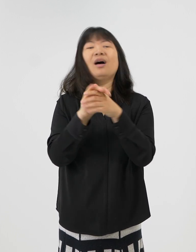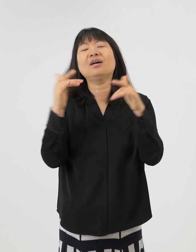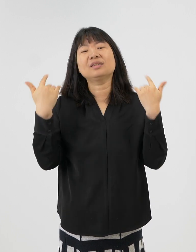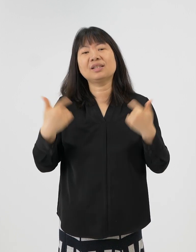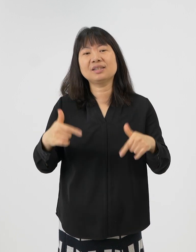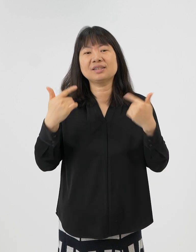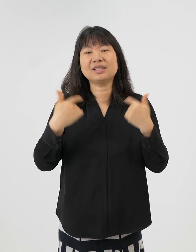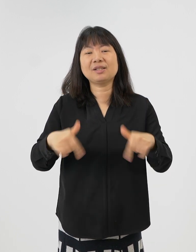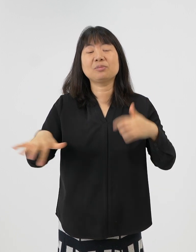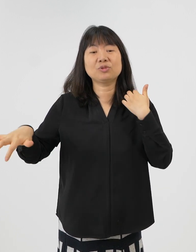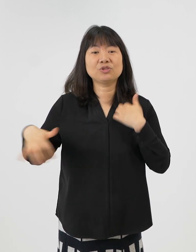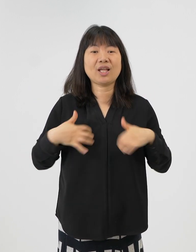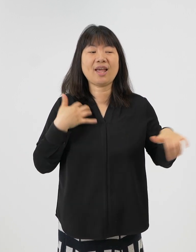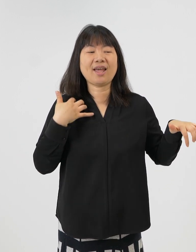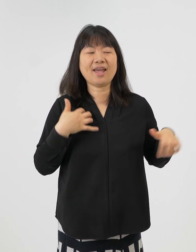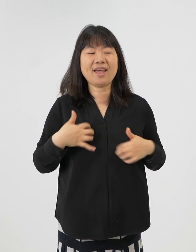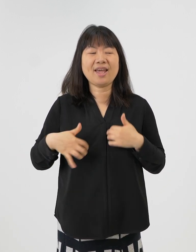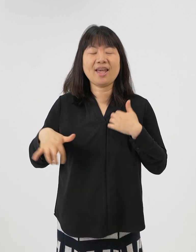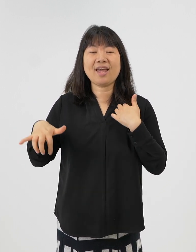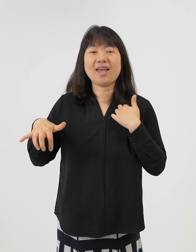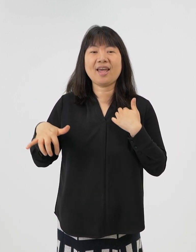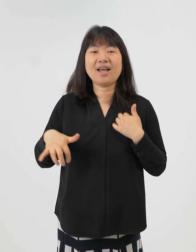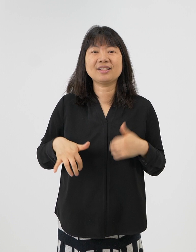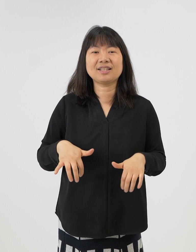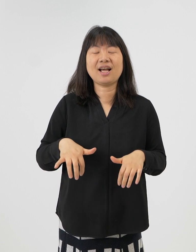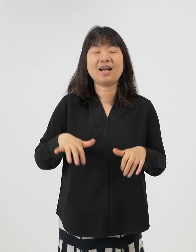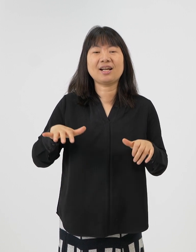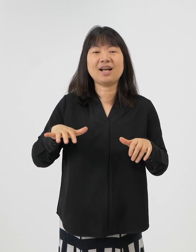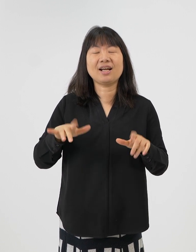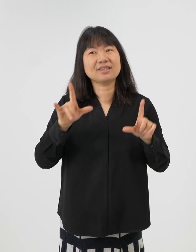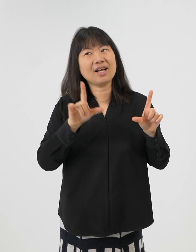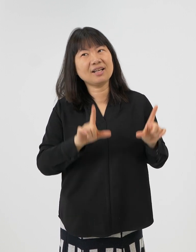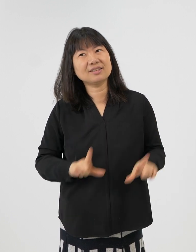기도하고 늘 기쁘게